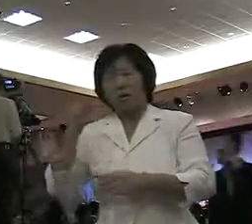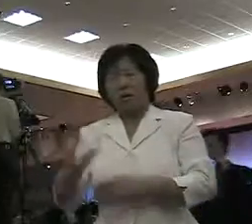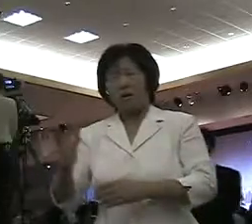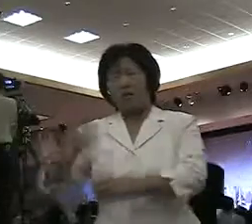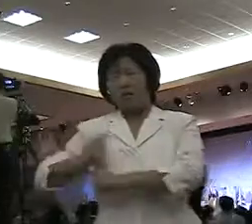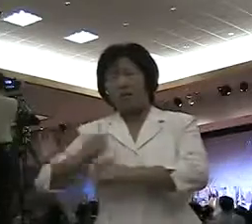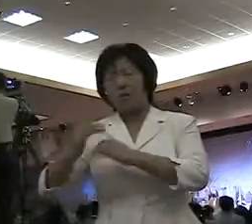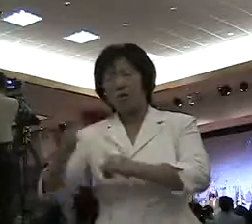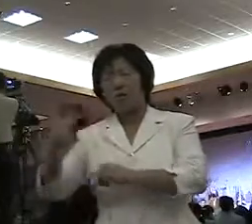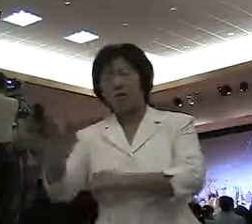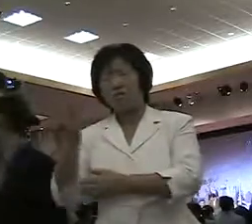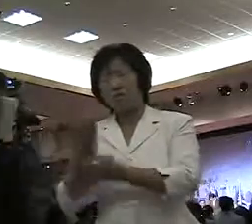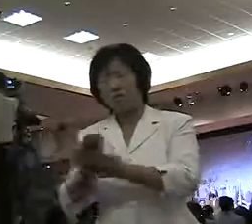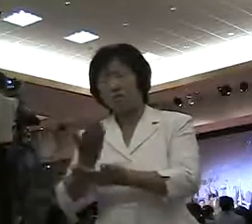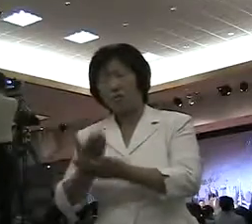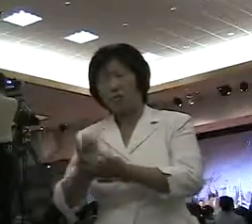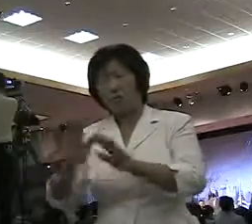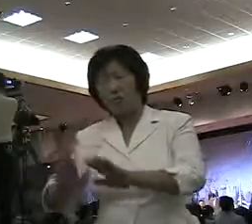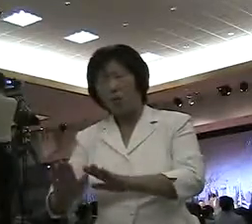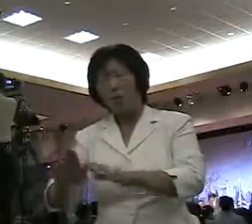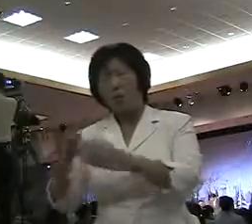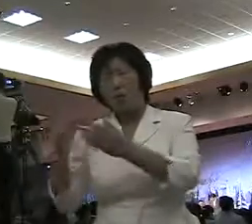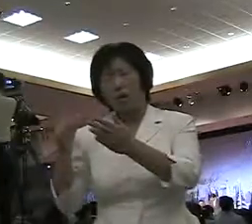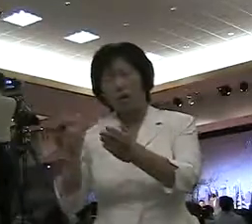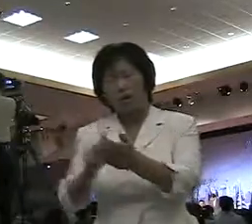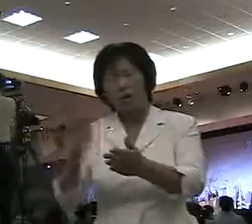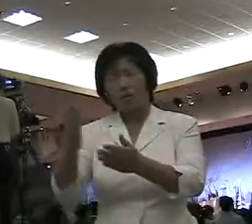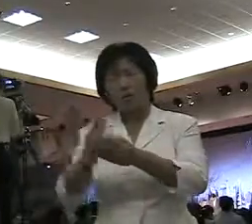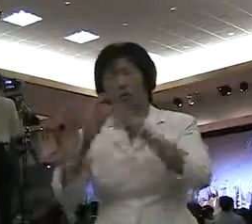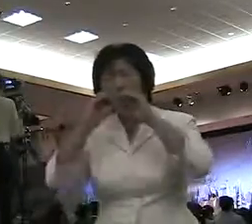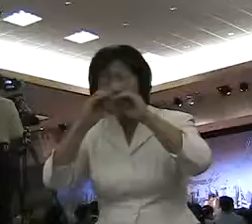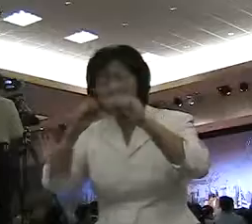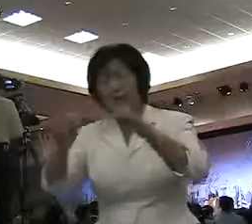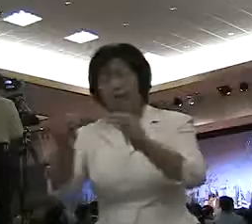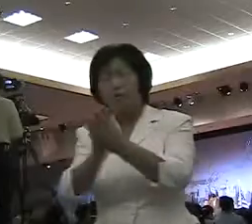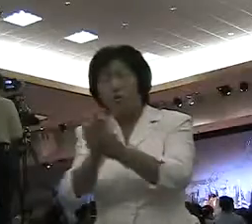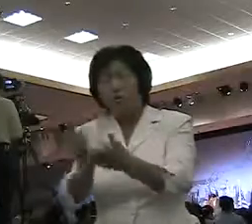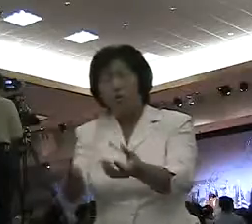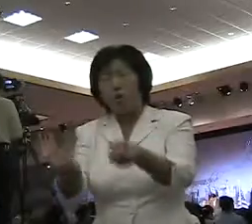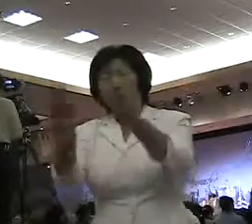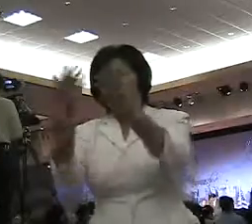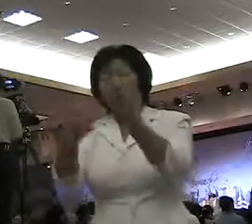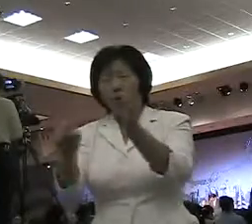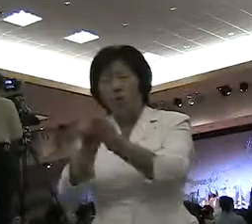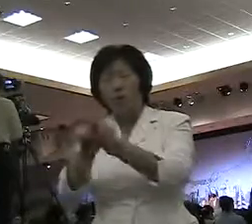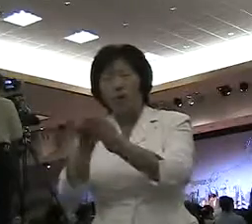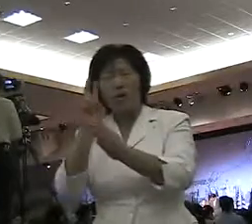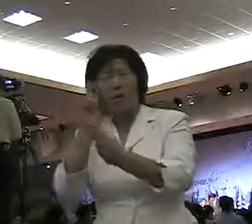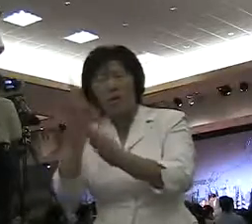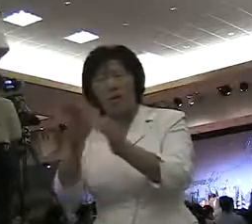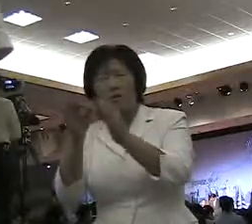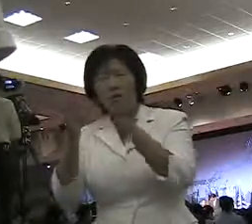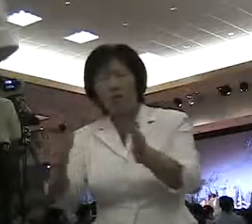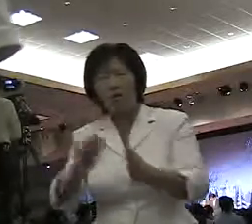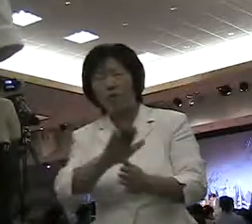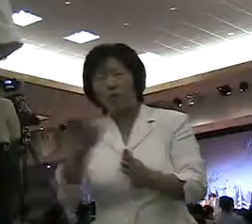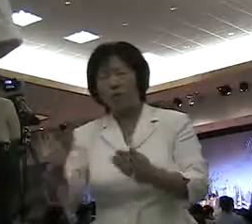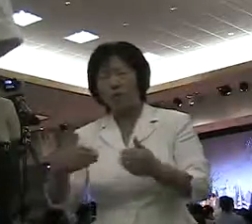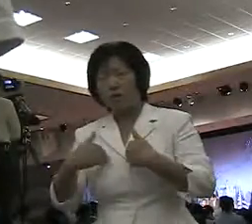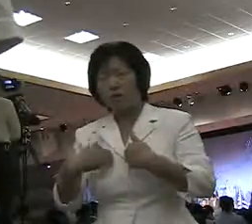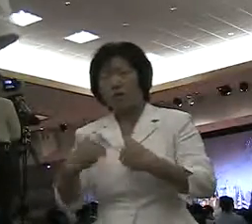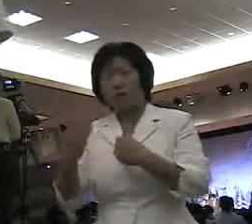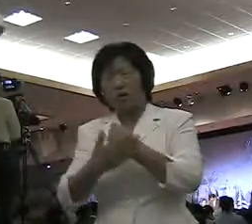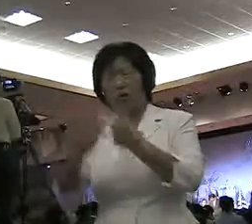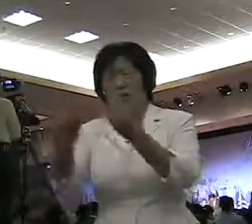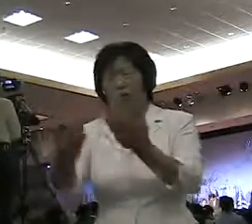하여 주시옵소서. 오늘까지 계속되는 선교 축제를 위하여 기도합니다. 지난 이틀간의 집회를 통하여 우리에게 은혜를 주시고